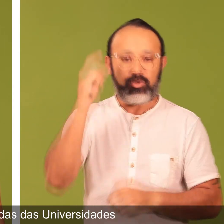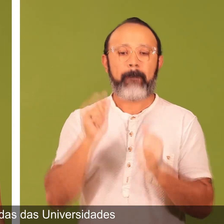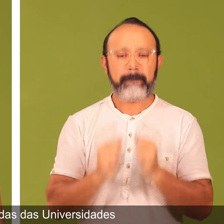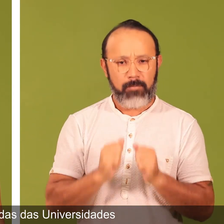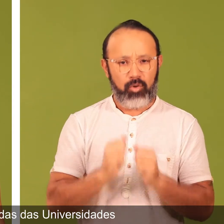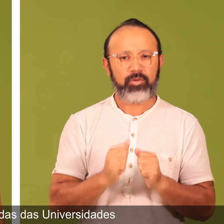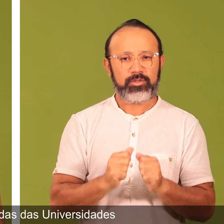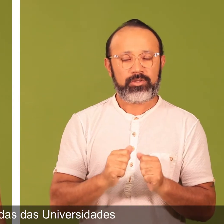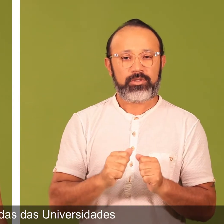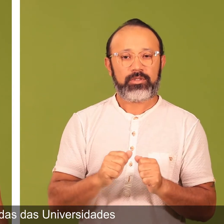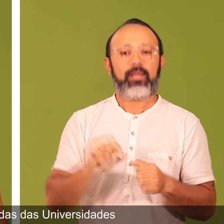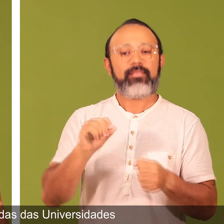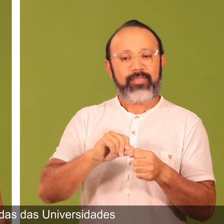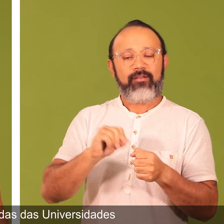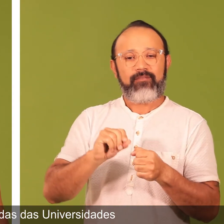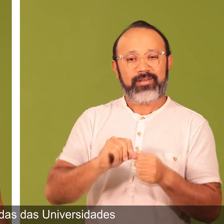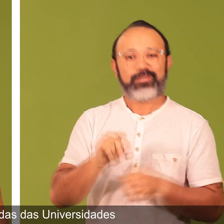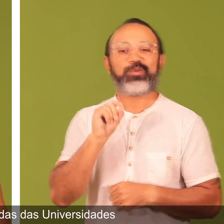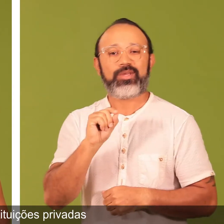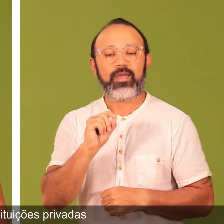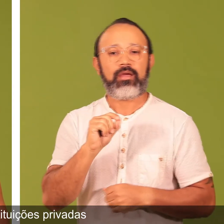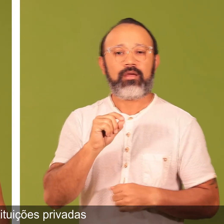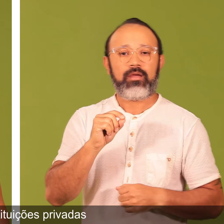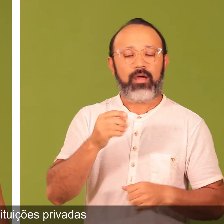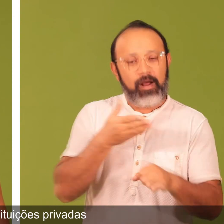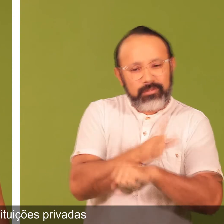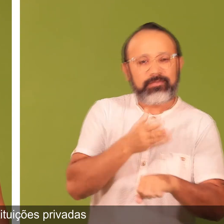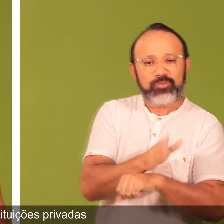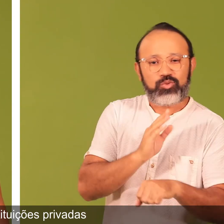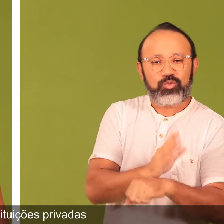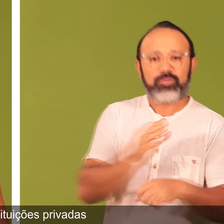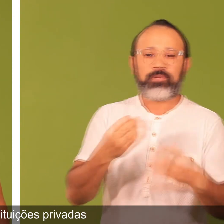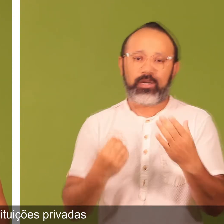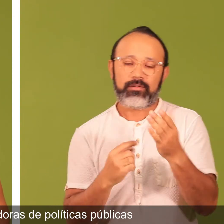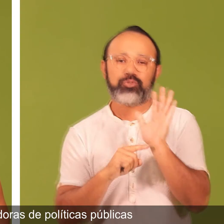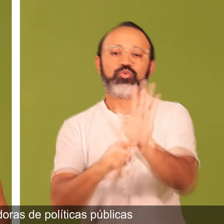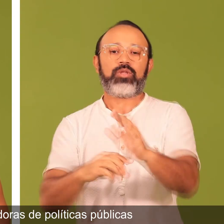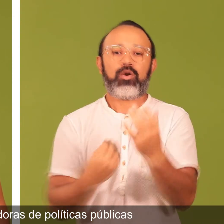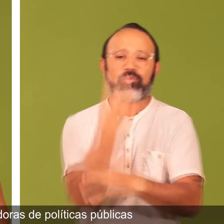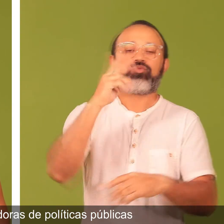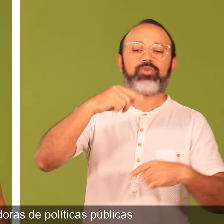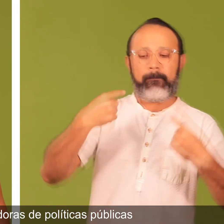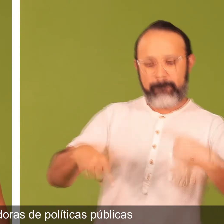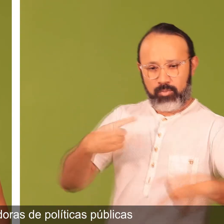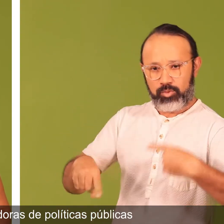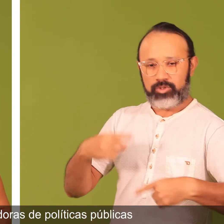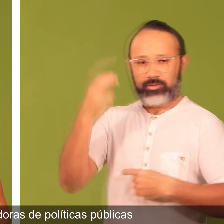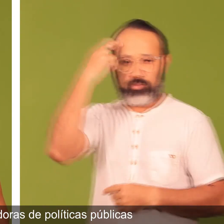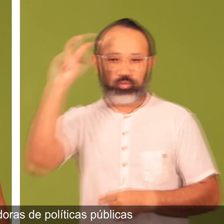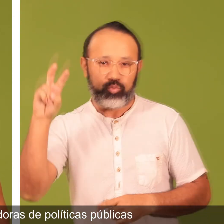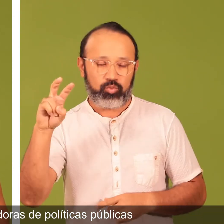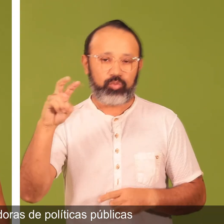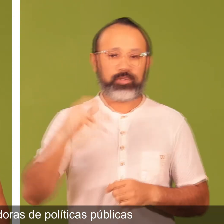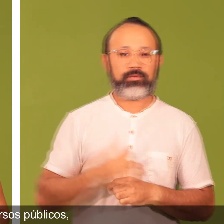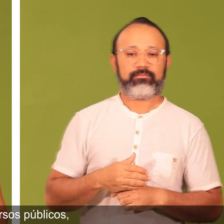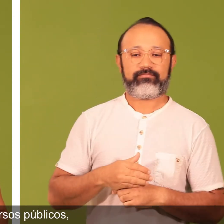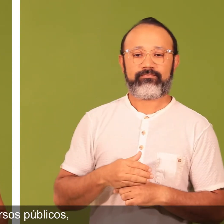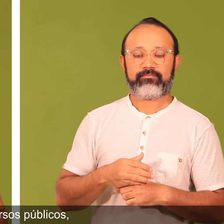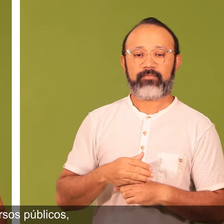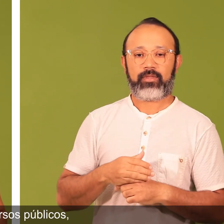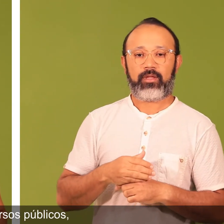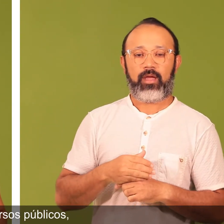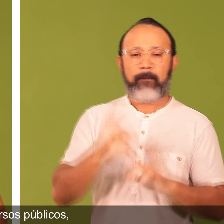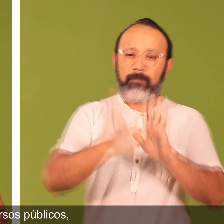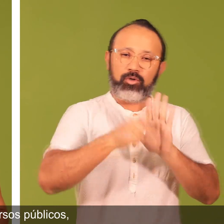as ações oriundas das Universidades e das instituições privadas podem ser motivadoras de políticas